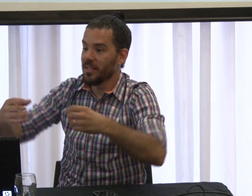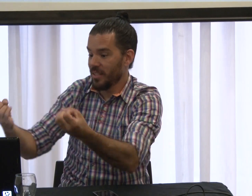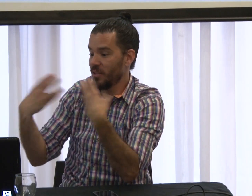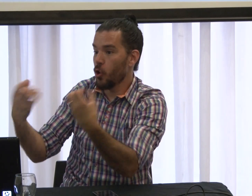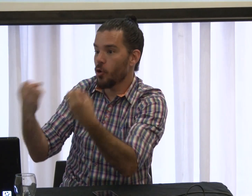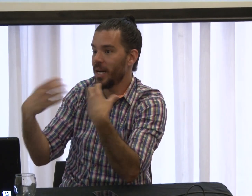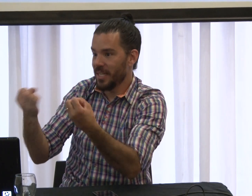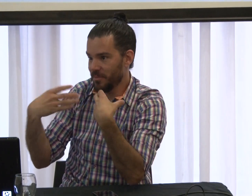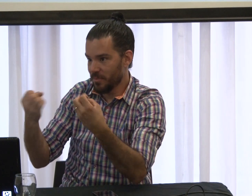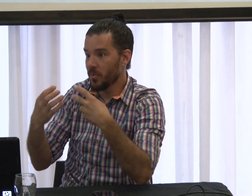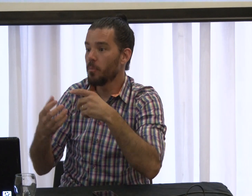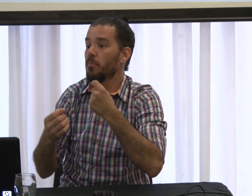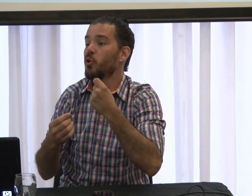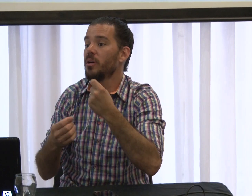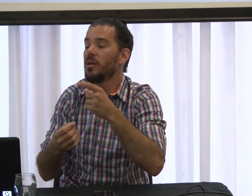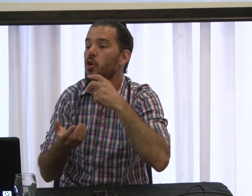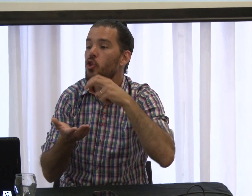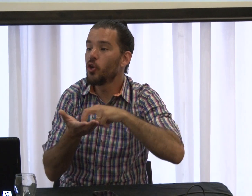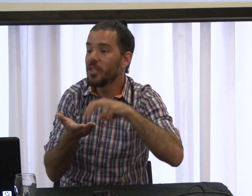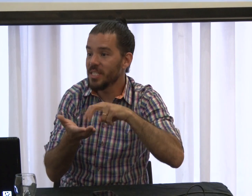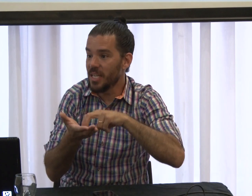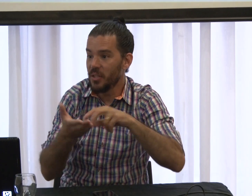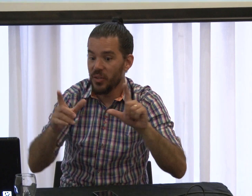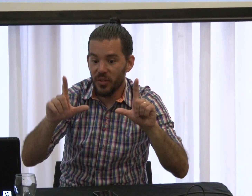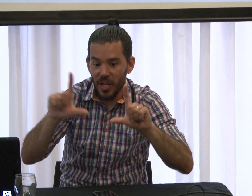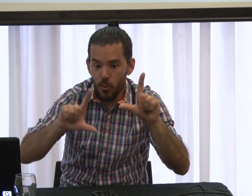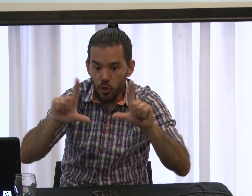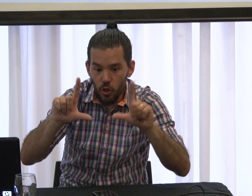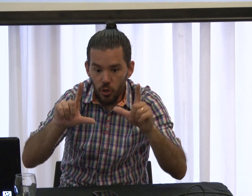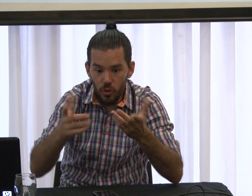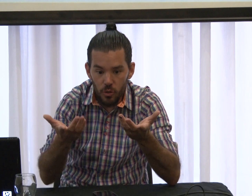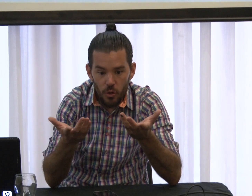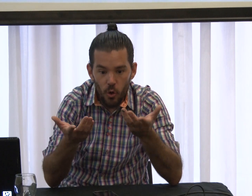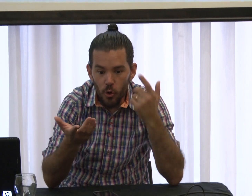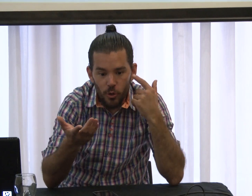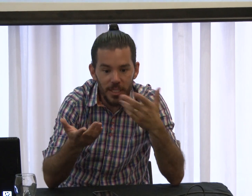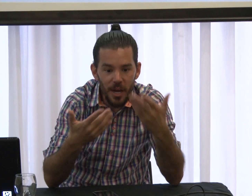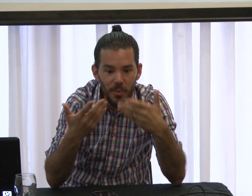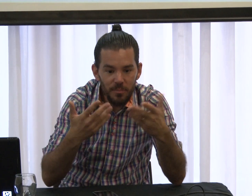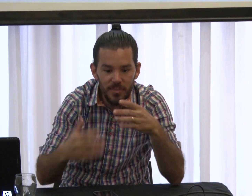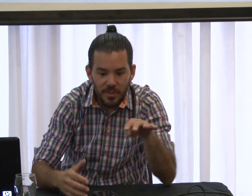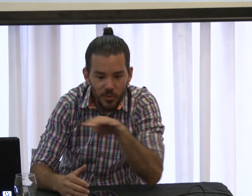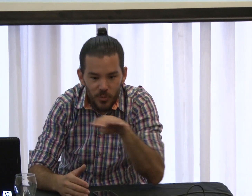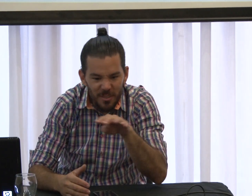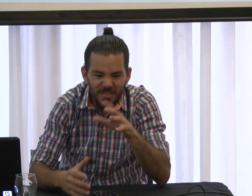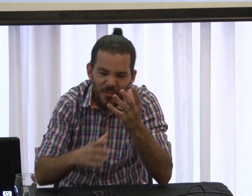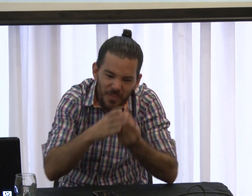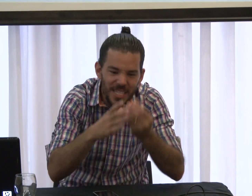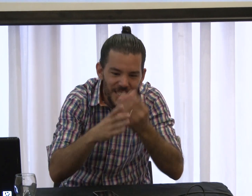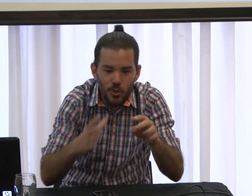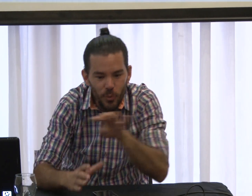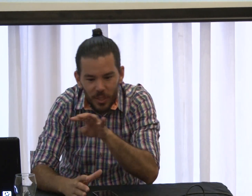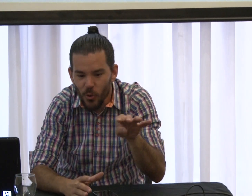y también noticias, novedades en general de afuera, del exterior o de aquí, porque muchas